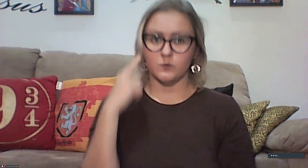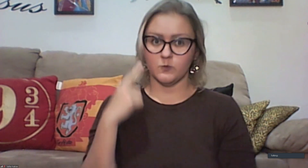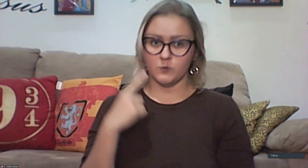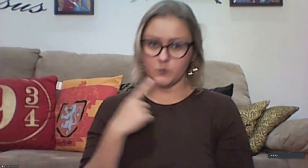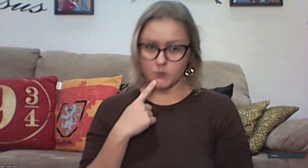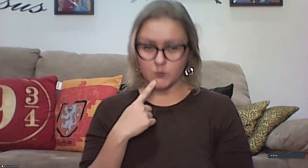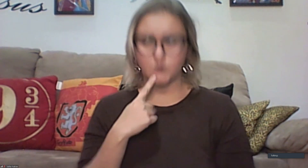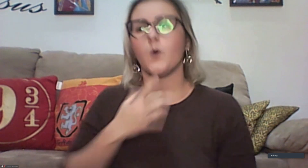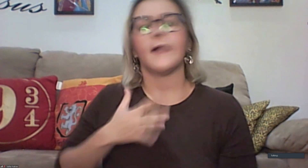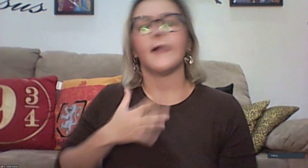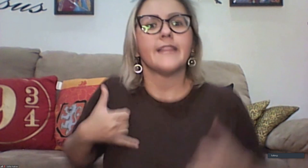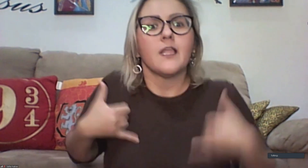ser surdo, né?